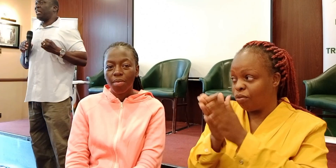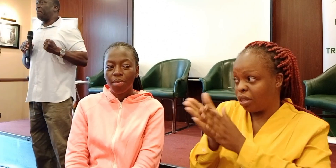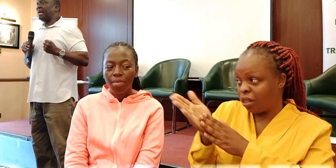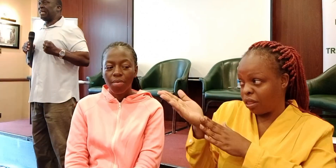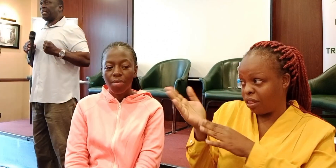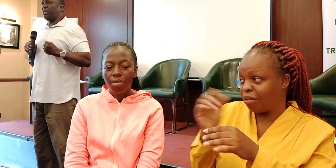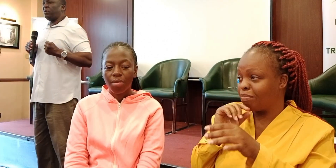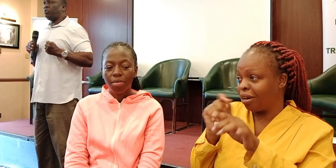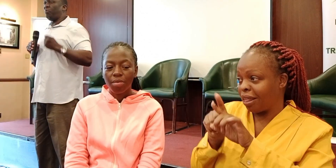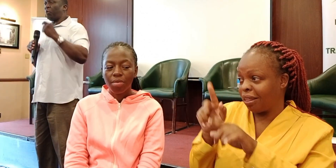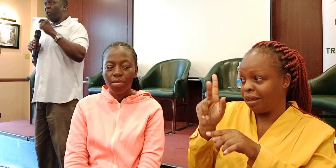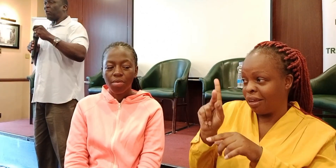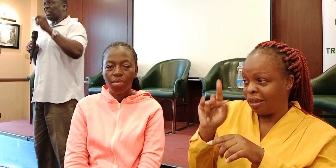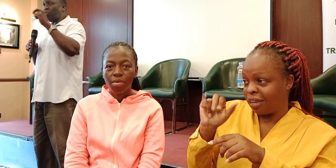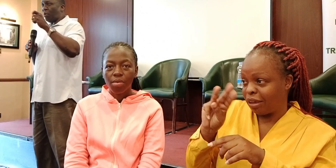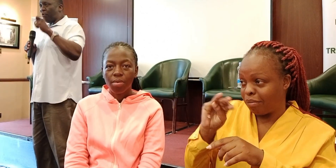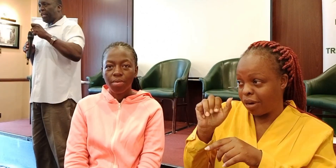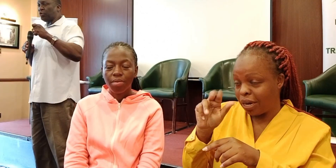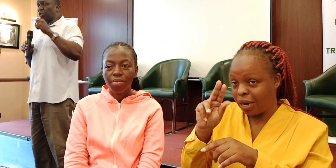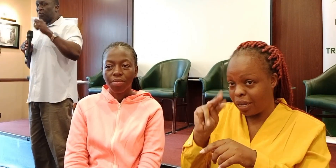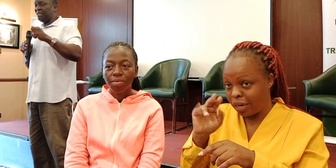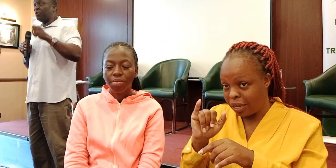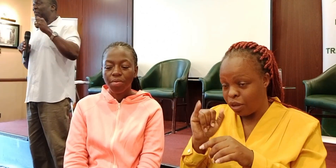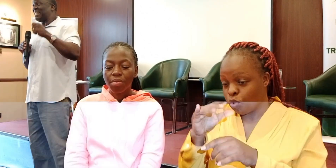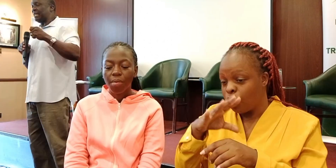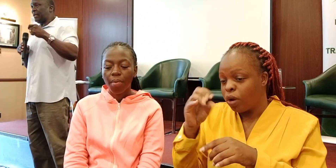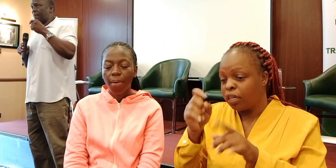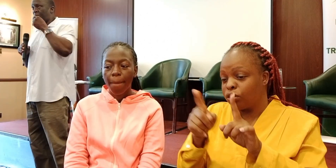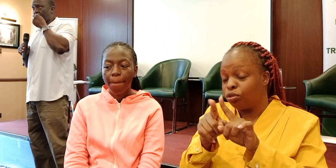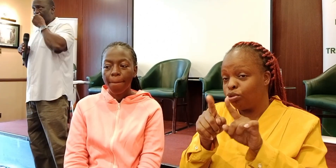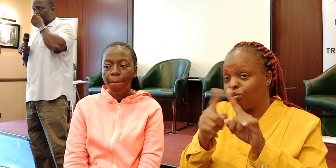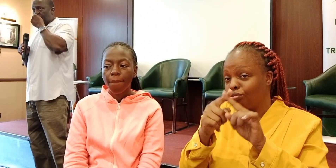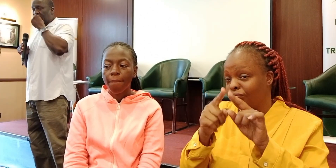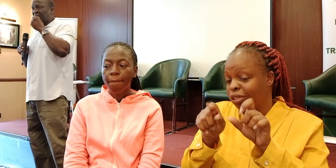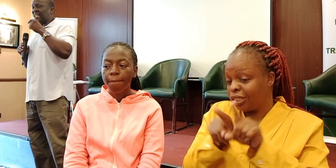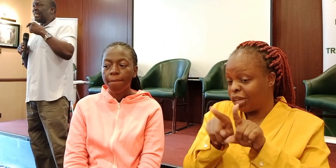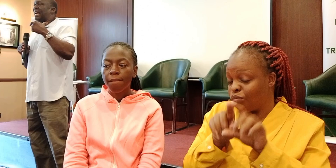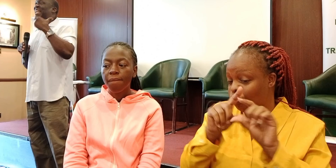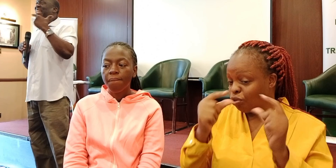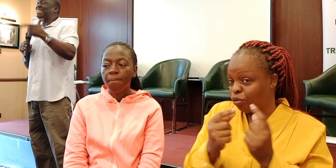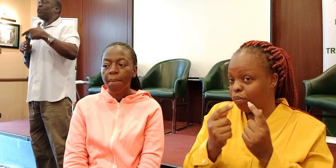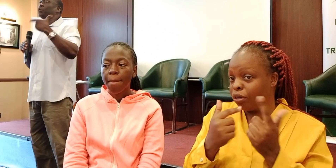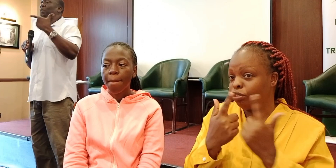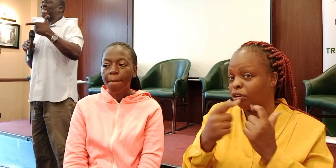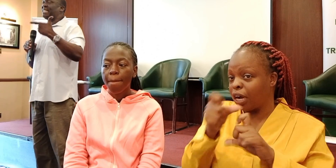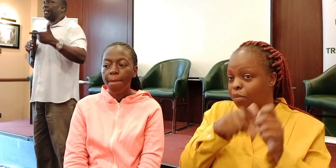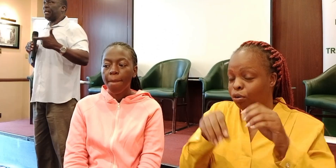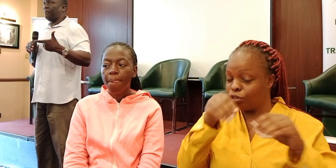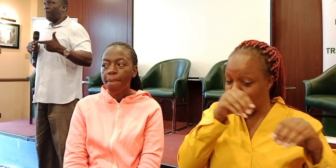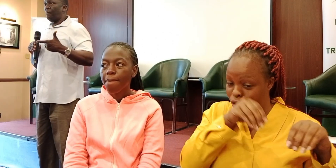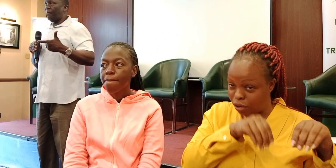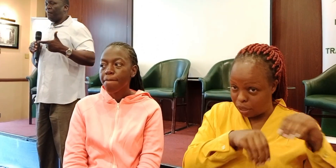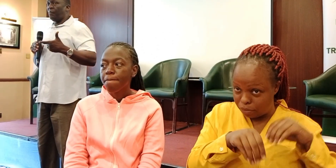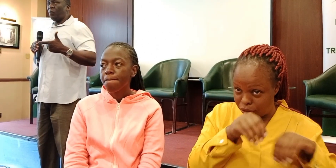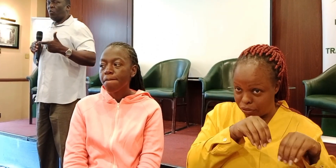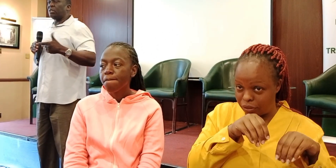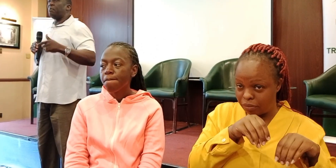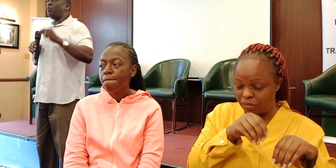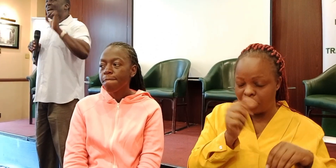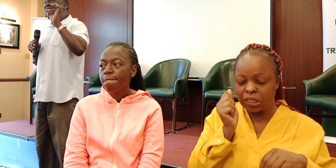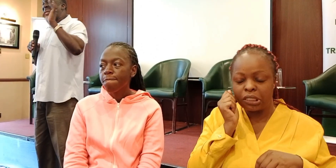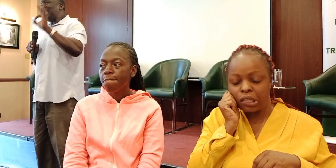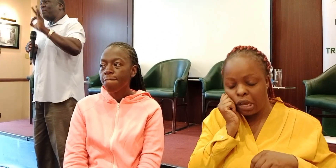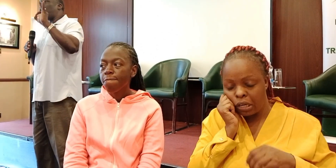yangu Kimani, tumekuwepo katika jukwaa moja tukizungumzia ufisadi. Tena hadithi ya kuzunisha sana,